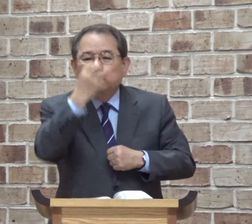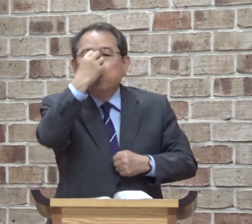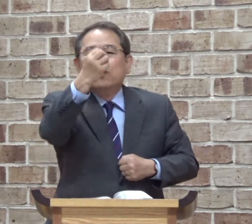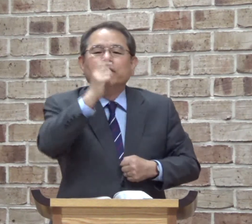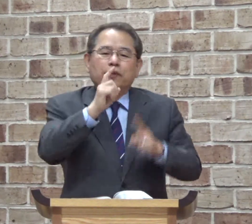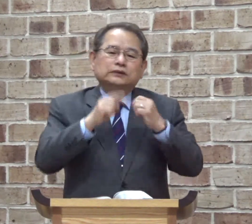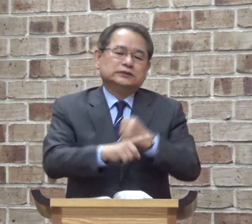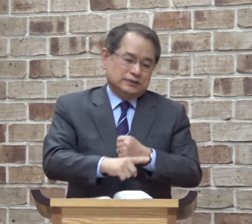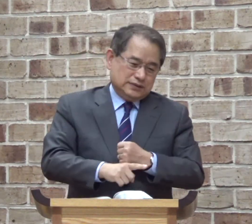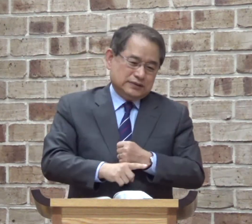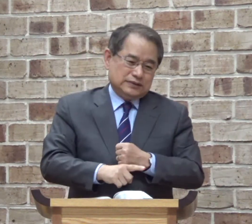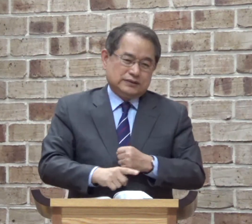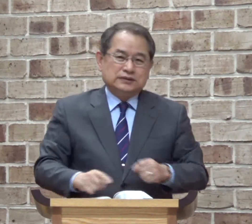야고보서 4장 6절에